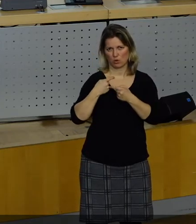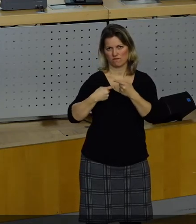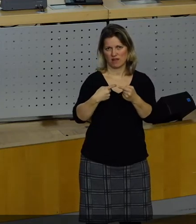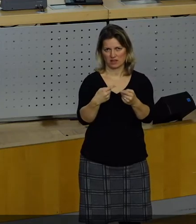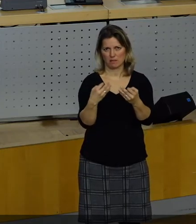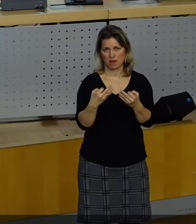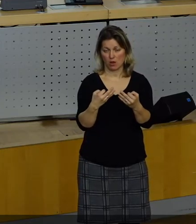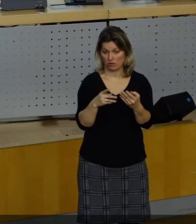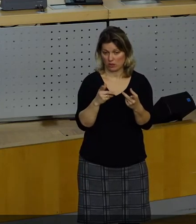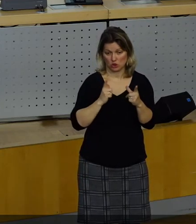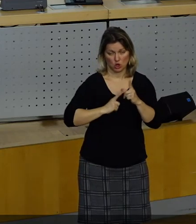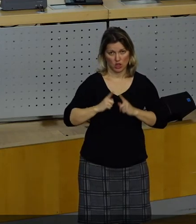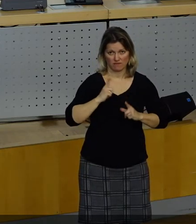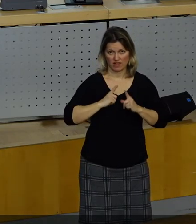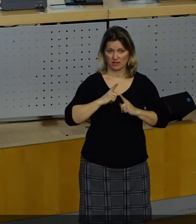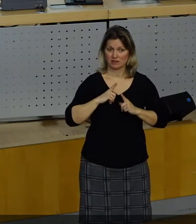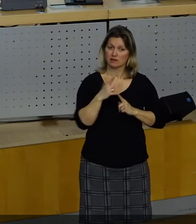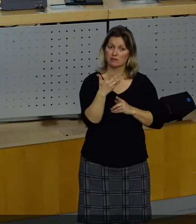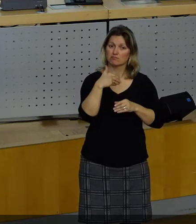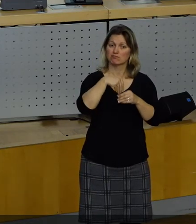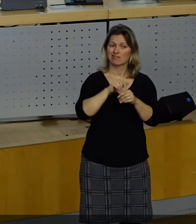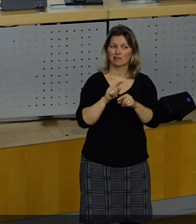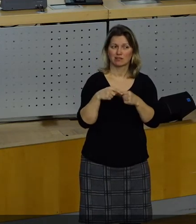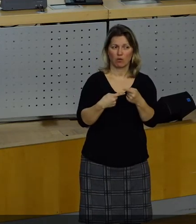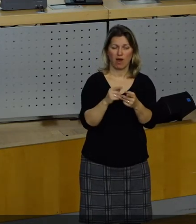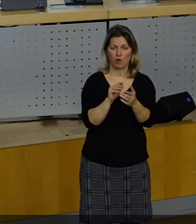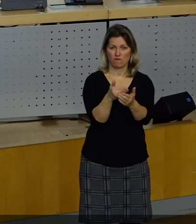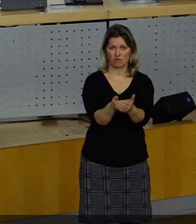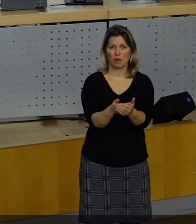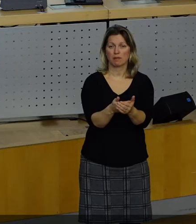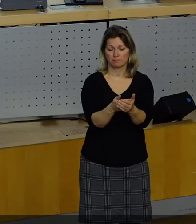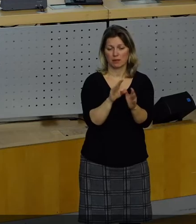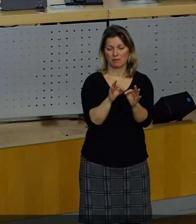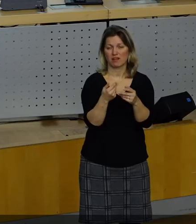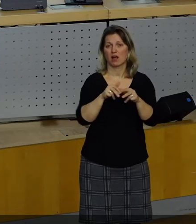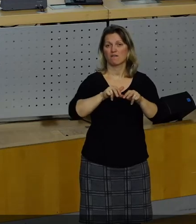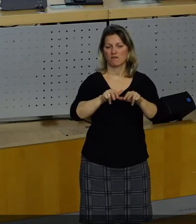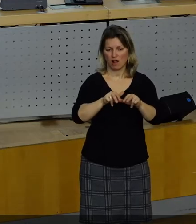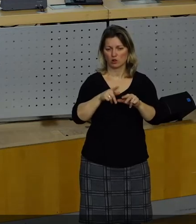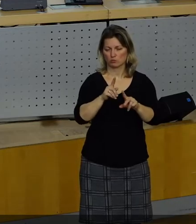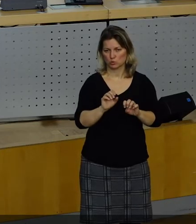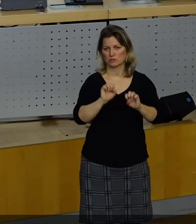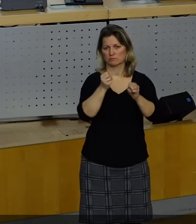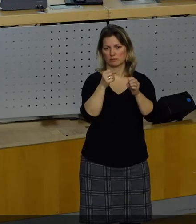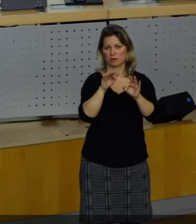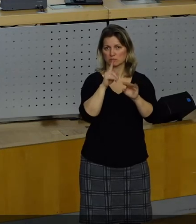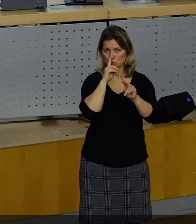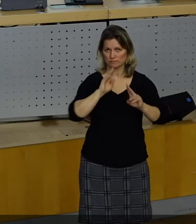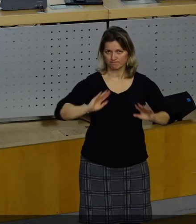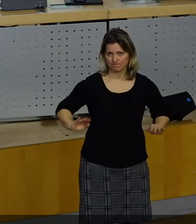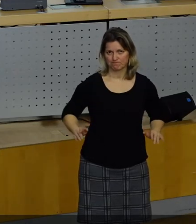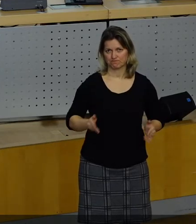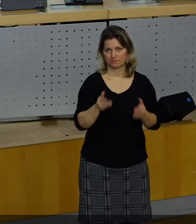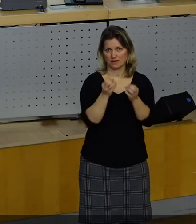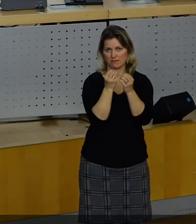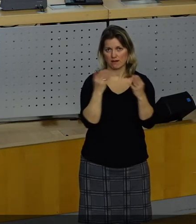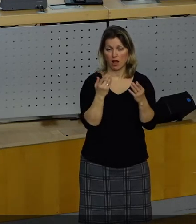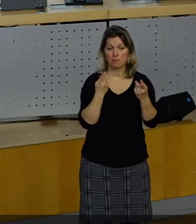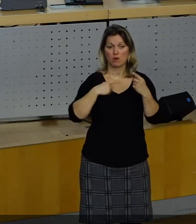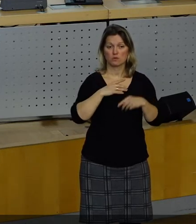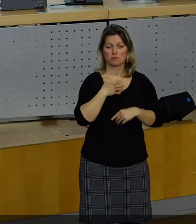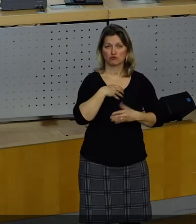auch notwendig. Und diese Daueraufgabe muss natürlich durch die Verwaltung jetzt erbracht werden, da müssen wir tatsächlich auch vorankommen. Aber natürlich sind auch wir als